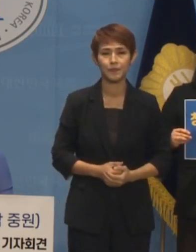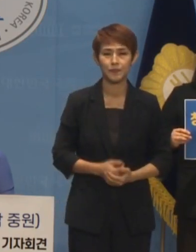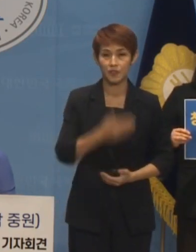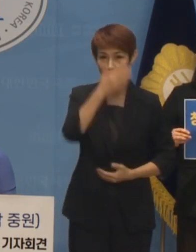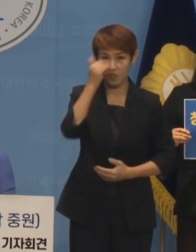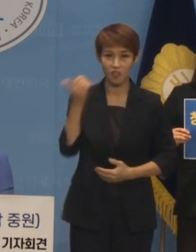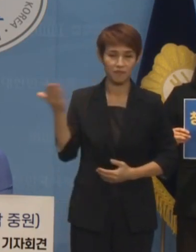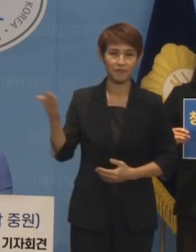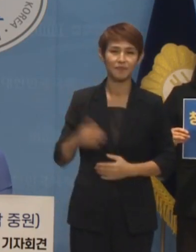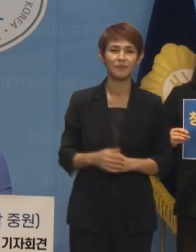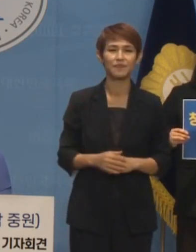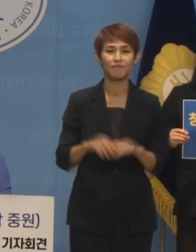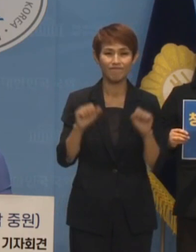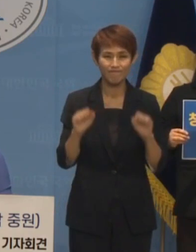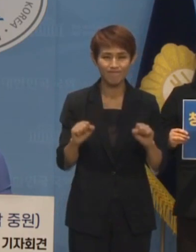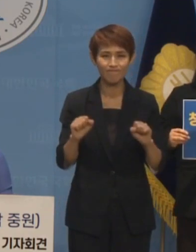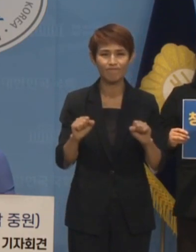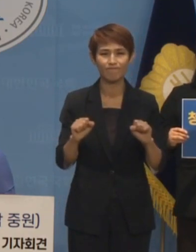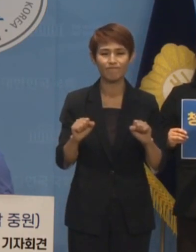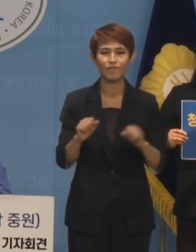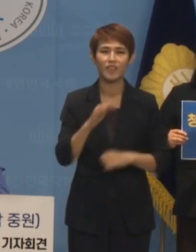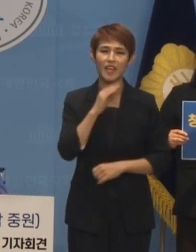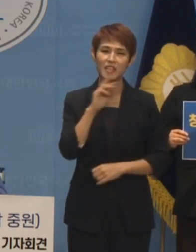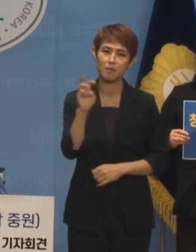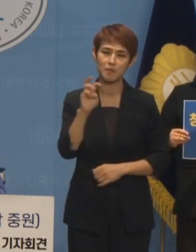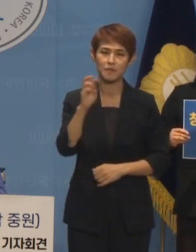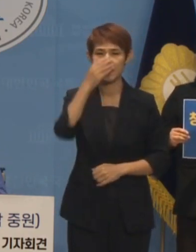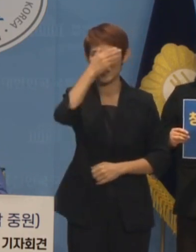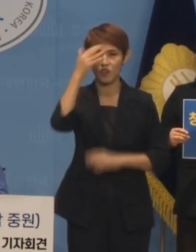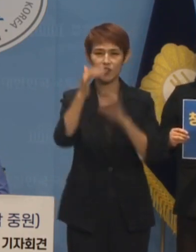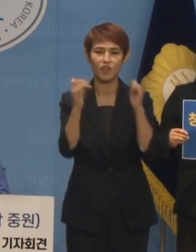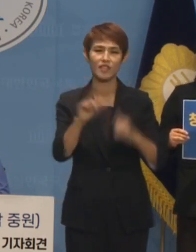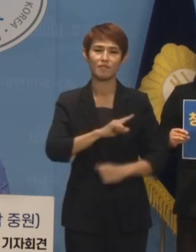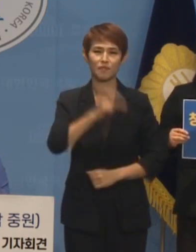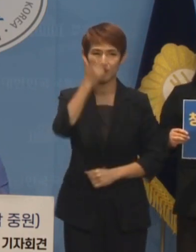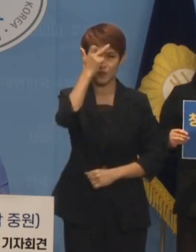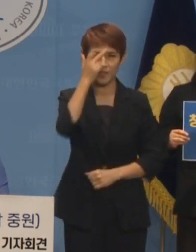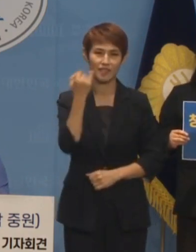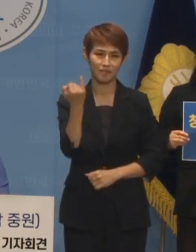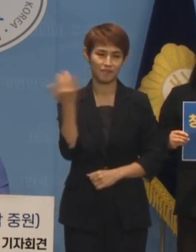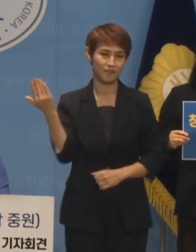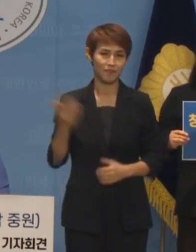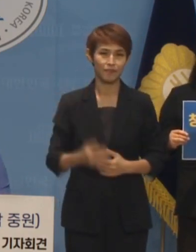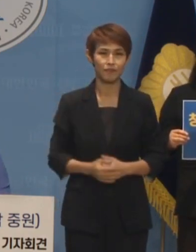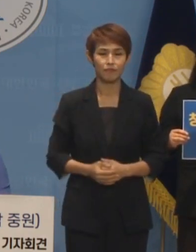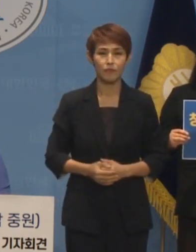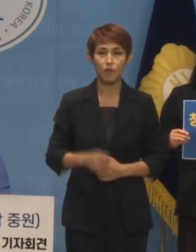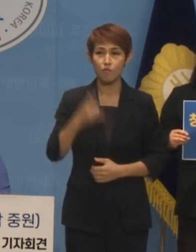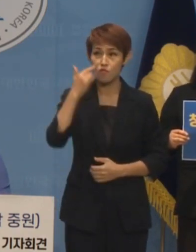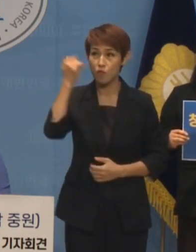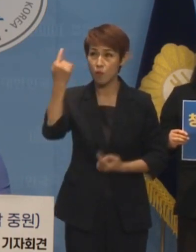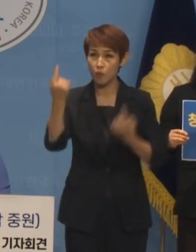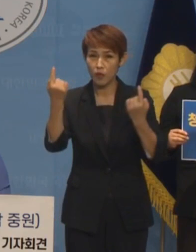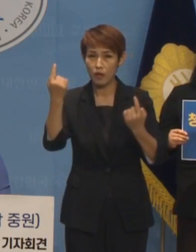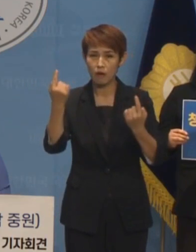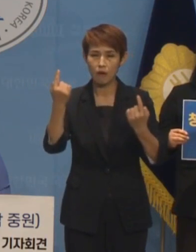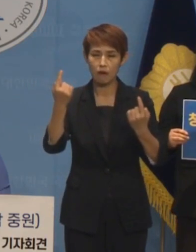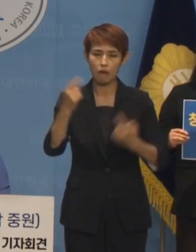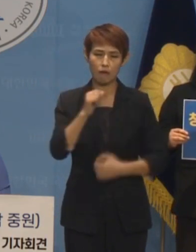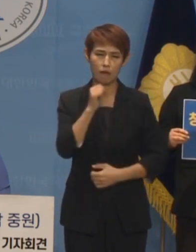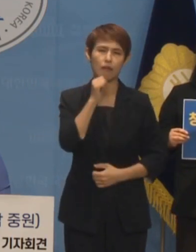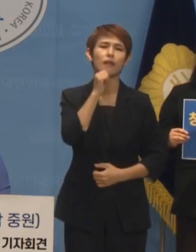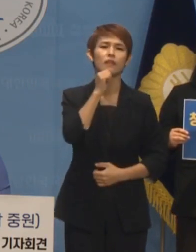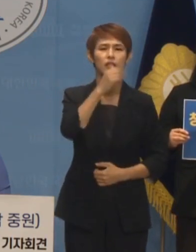안녕하십니까. 성남시에서 활동하는 30대 청년 최서영입니다. 부모보다 가난한 최초의 세대인